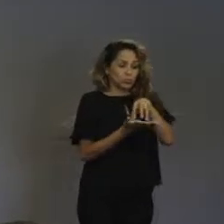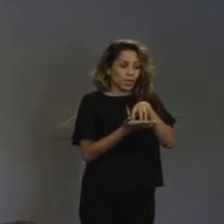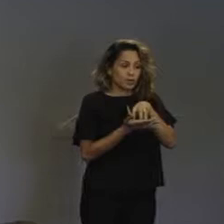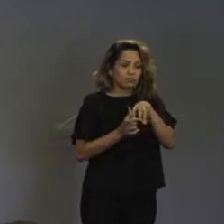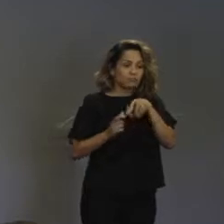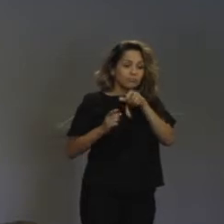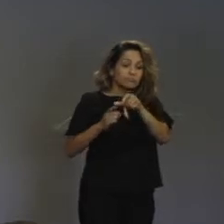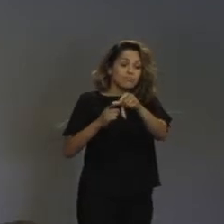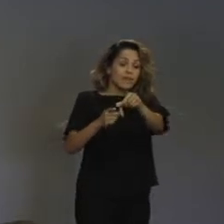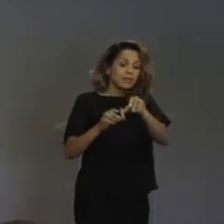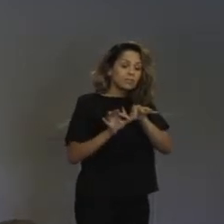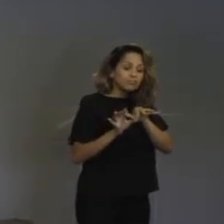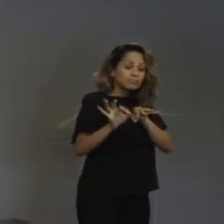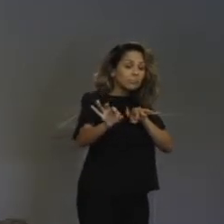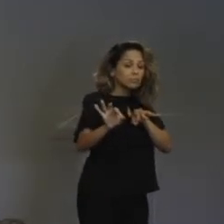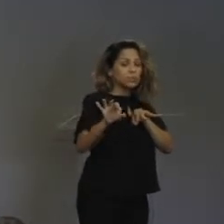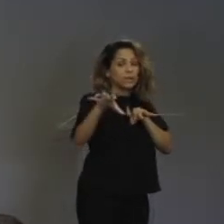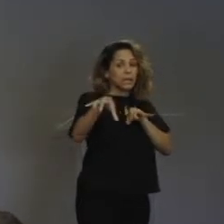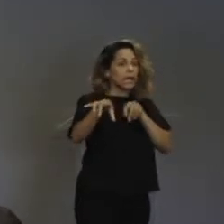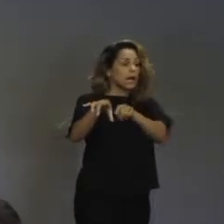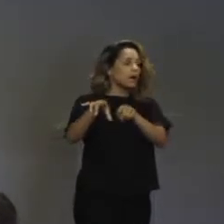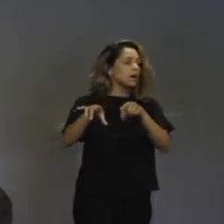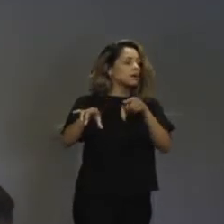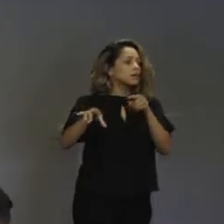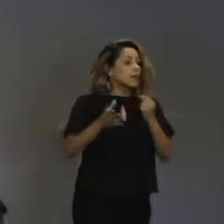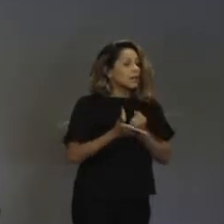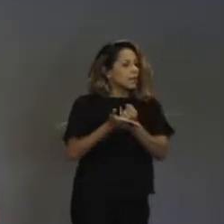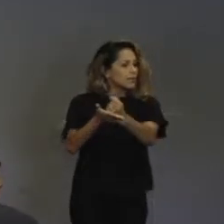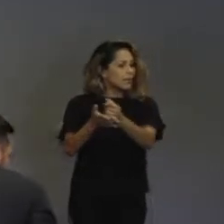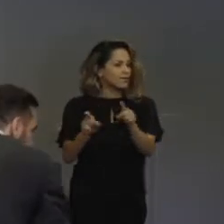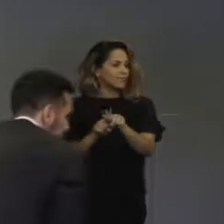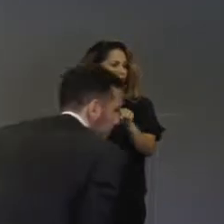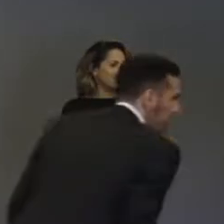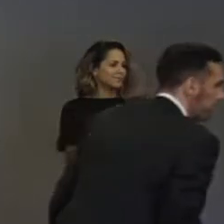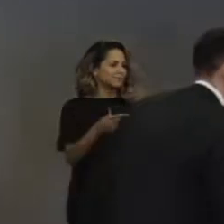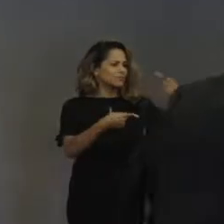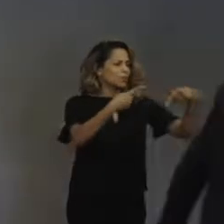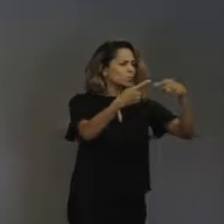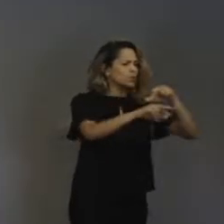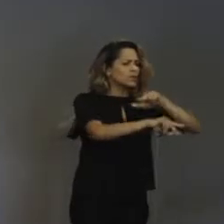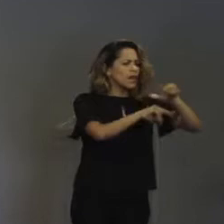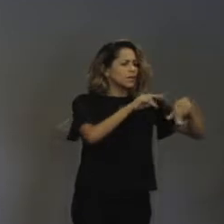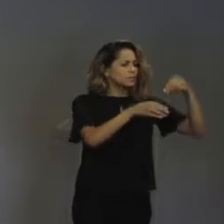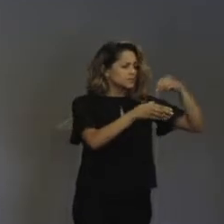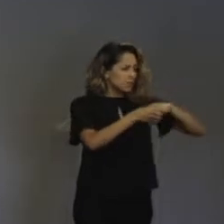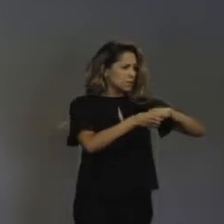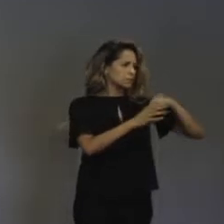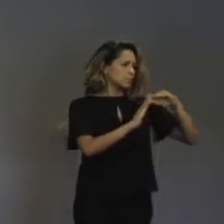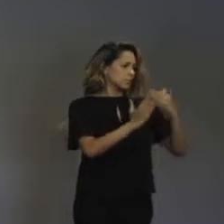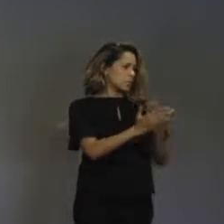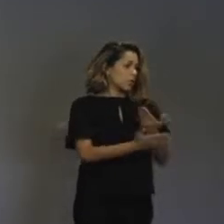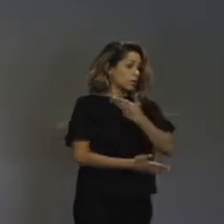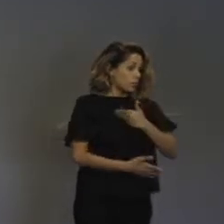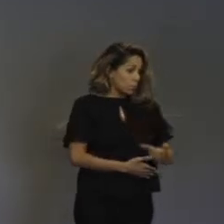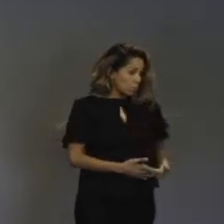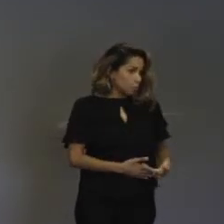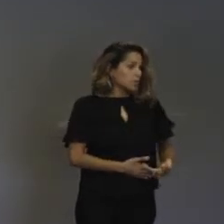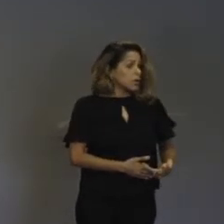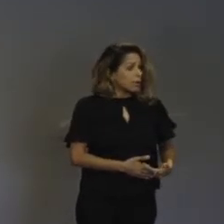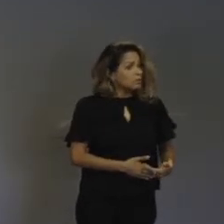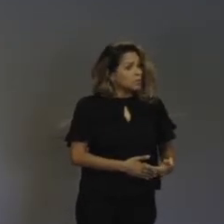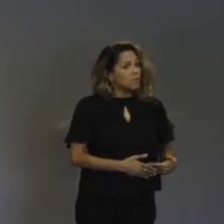um monte de coisa legal que a gente está discutindo na escola privada. Eu vou aproveitar esse